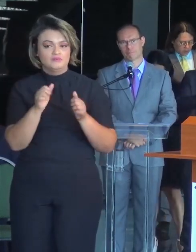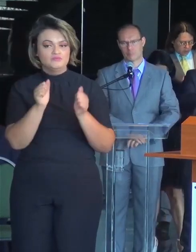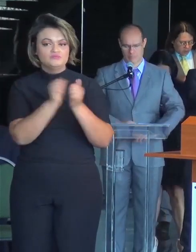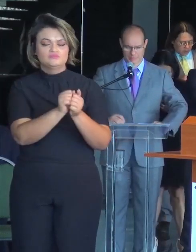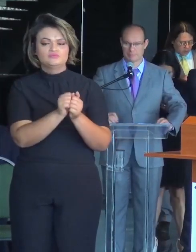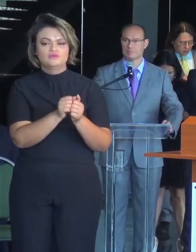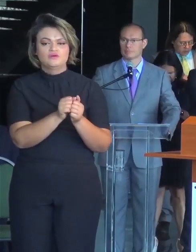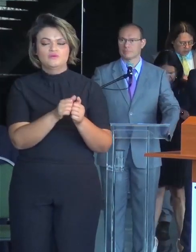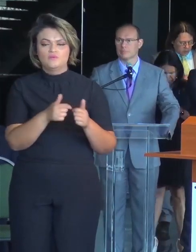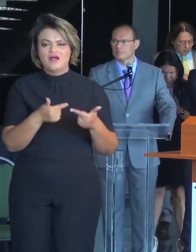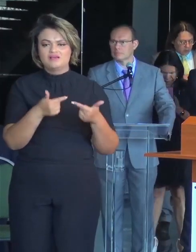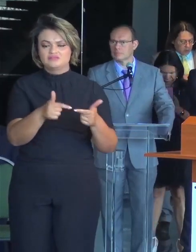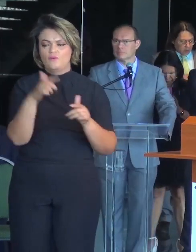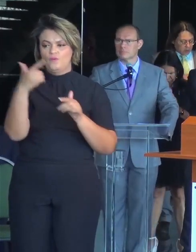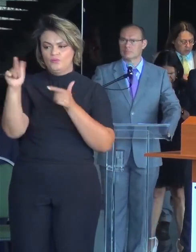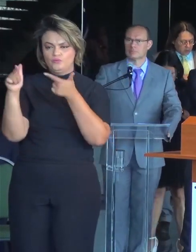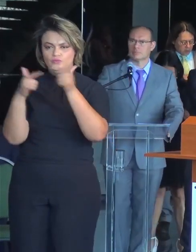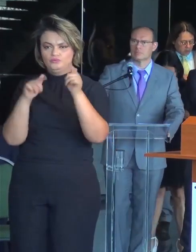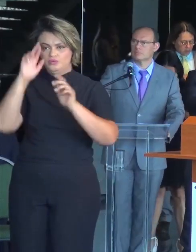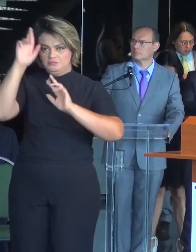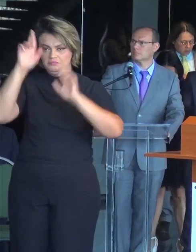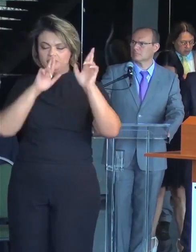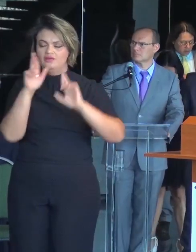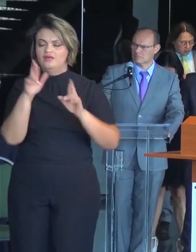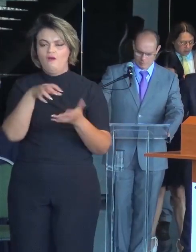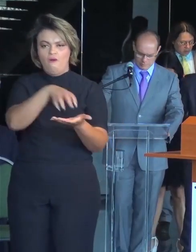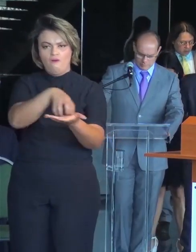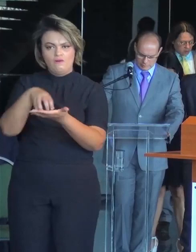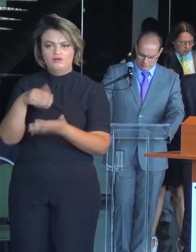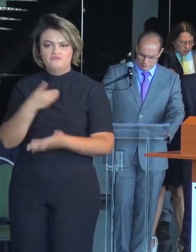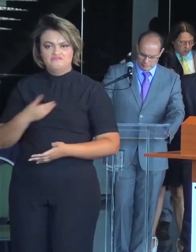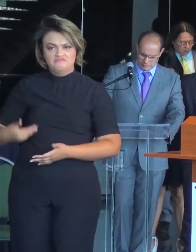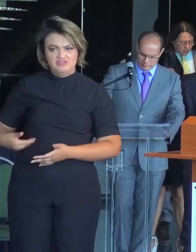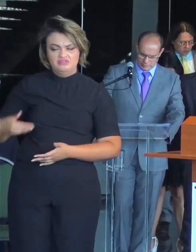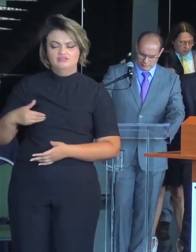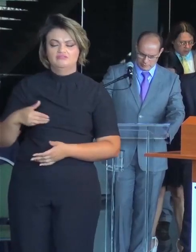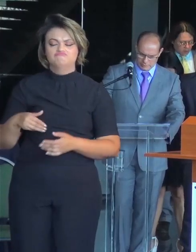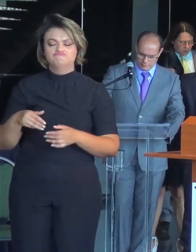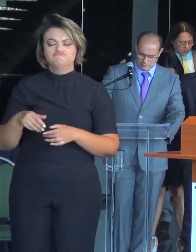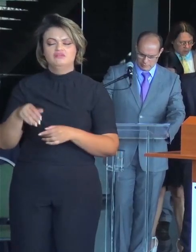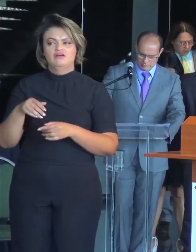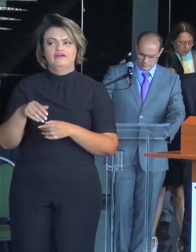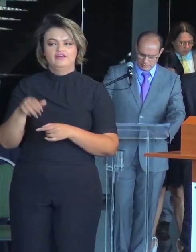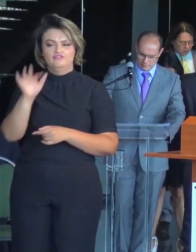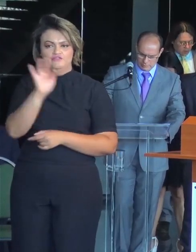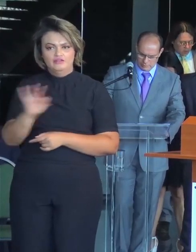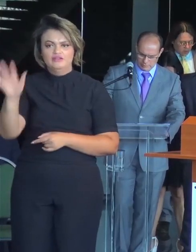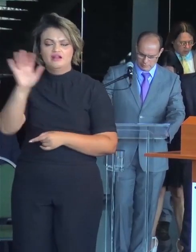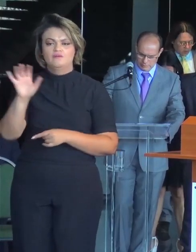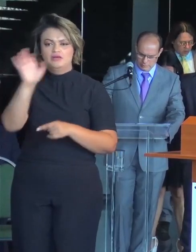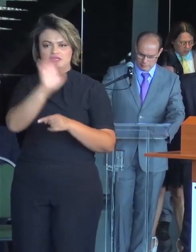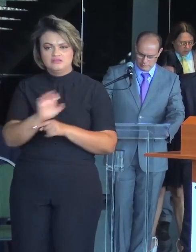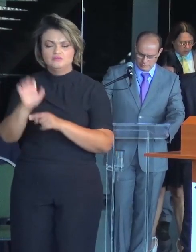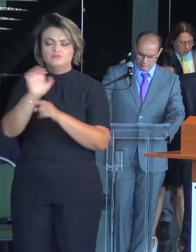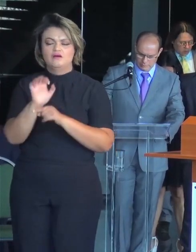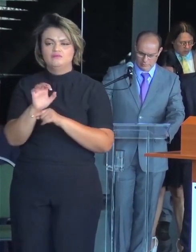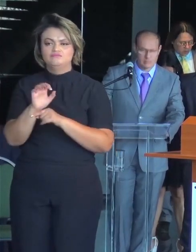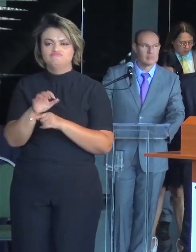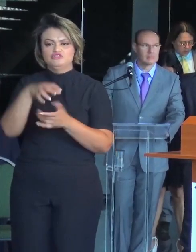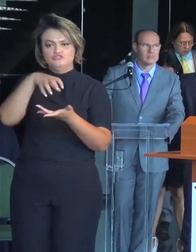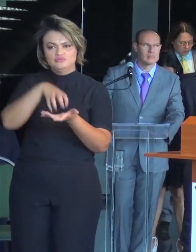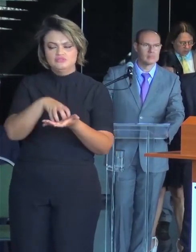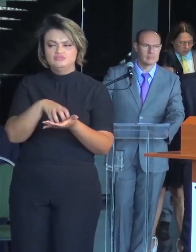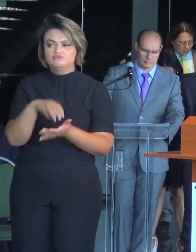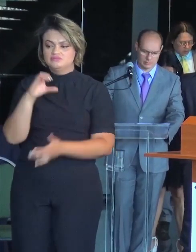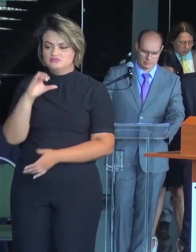com diversos atores da sociedade, como órgãos federais, estaduais e municipais e entidades civis de defesa